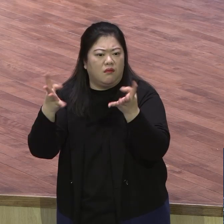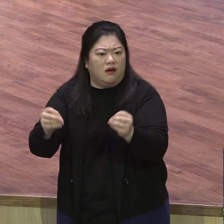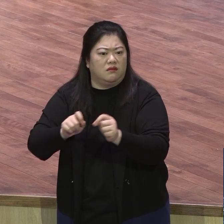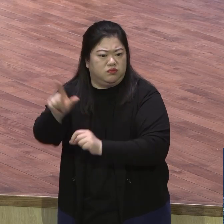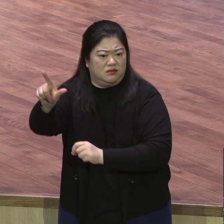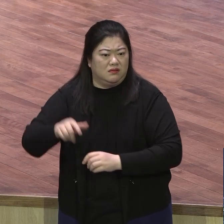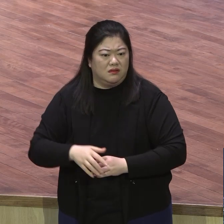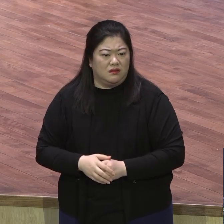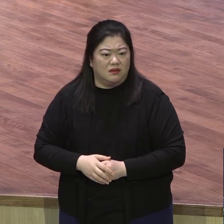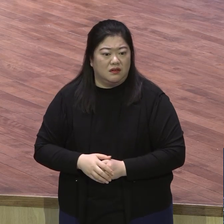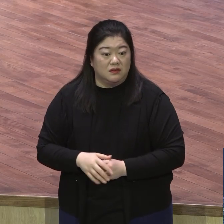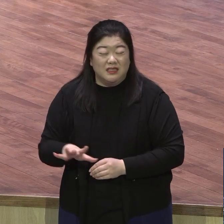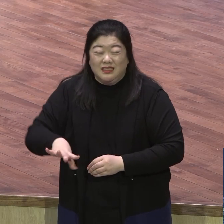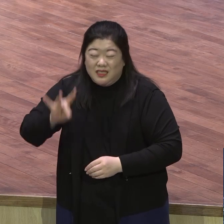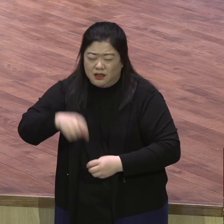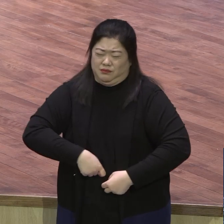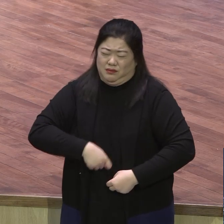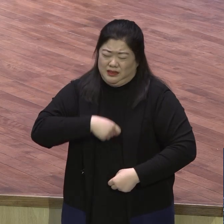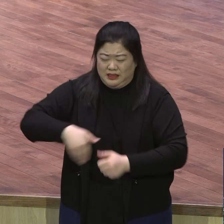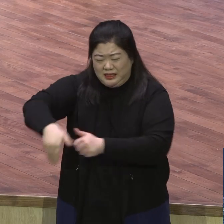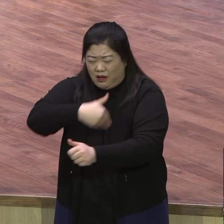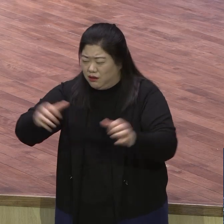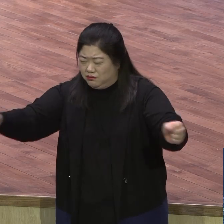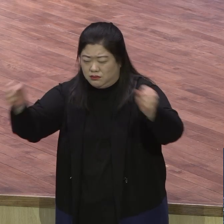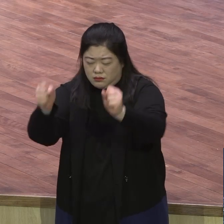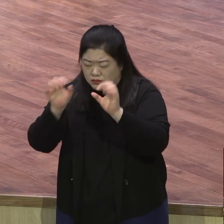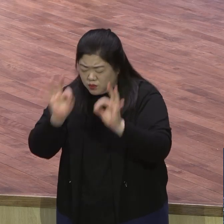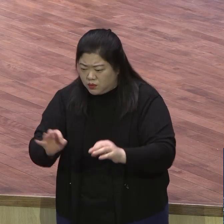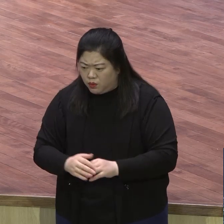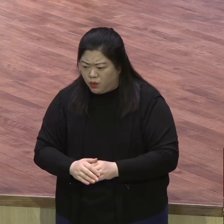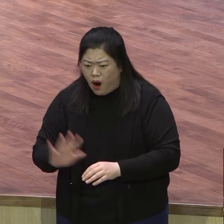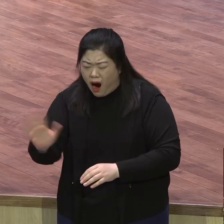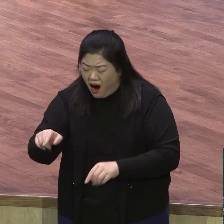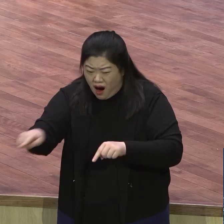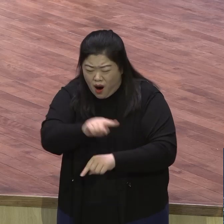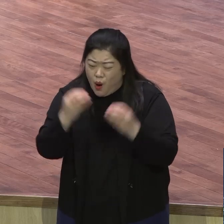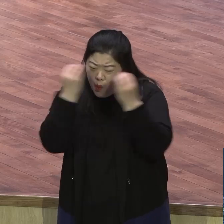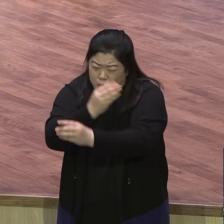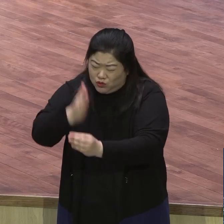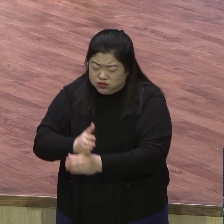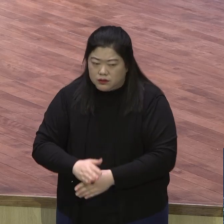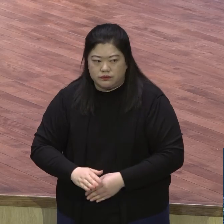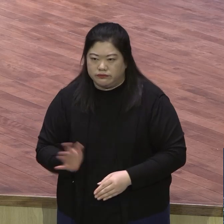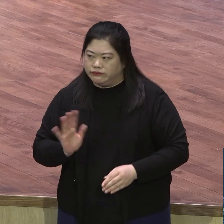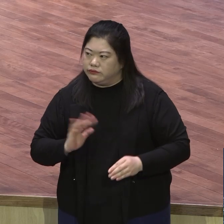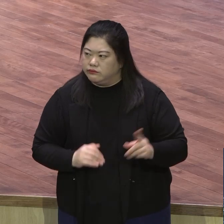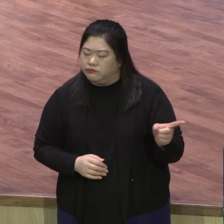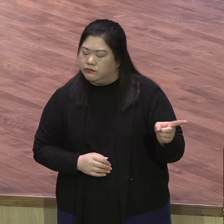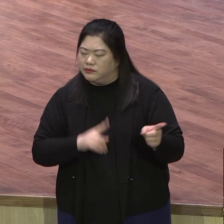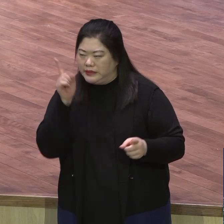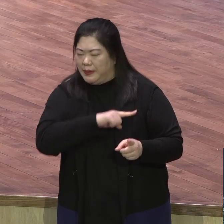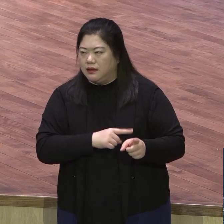아닌데 사실은 내가 볼 때는 다 착한 사람들인데 서로서로 오해가 돼가지고 그걸 평생 가는 거예요.